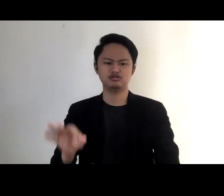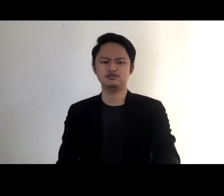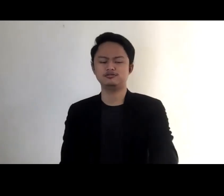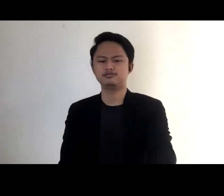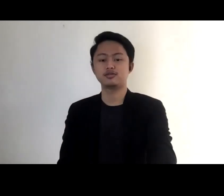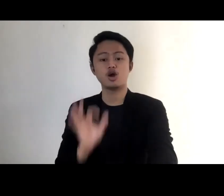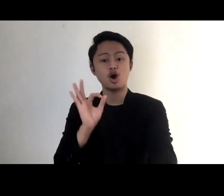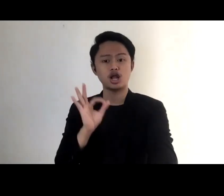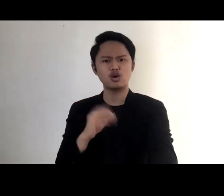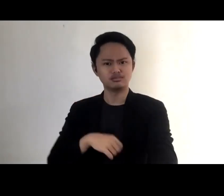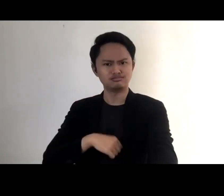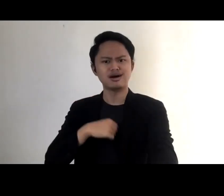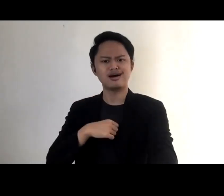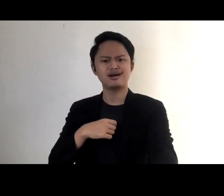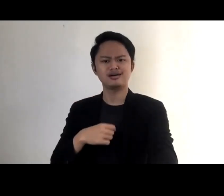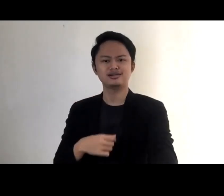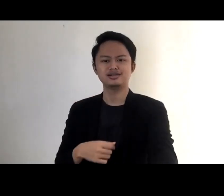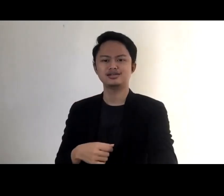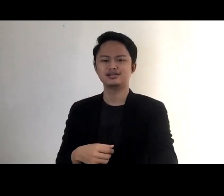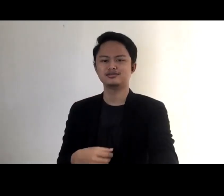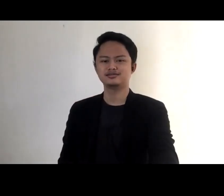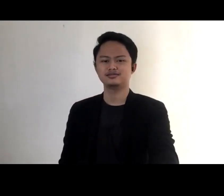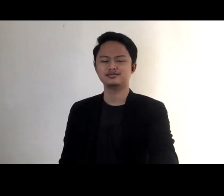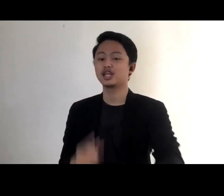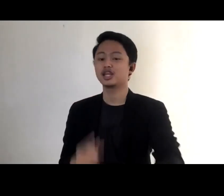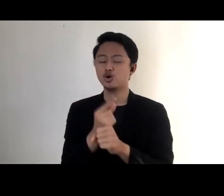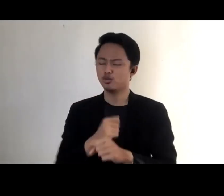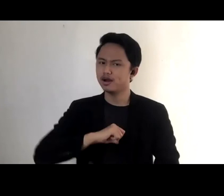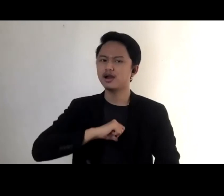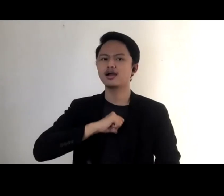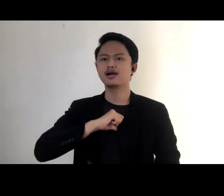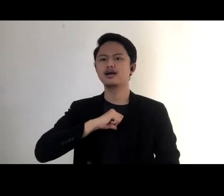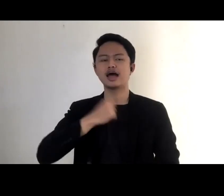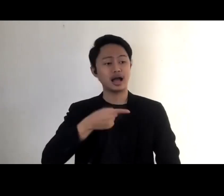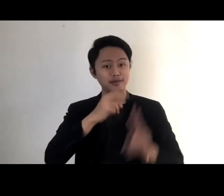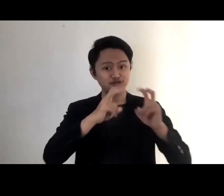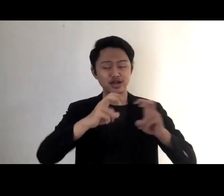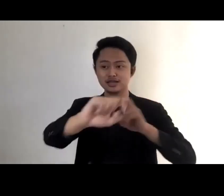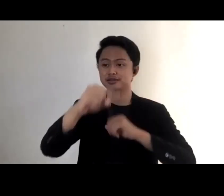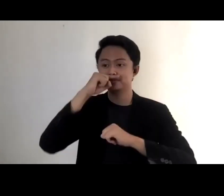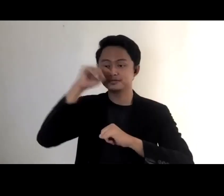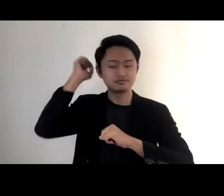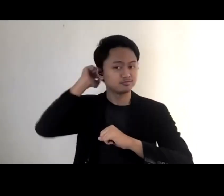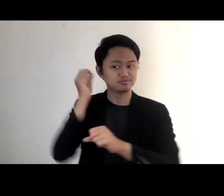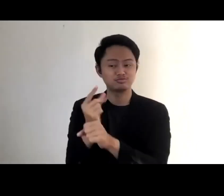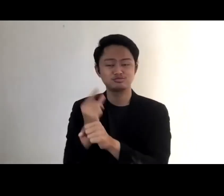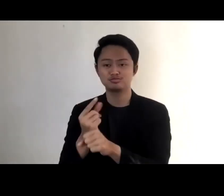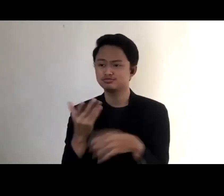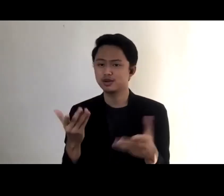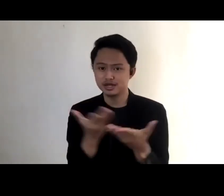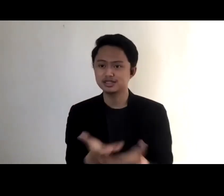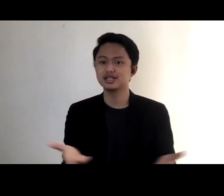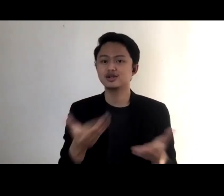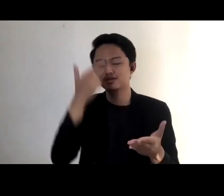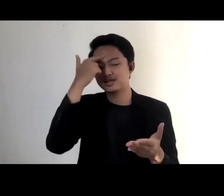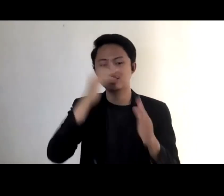bangga, nilai anaknya bagus. Gurunya bangga ketika kami survei, gimana Bu, Bapak Guru dengan kondisi belajar dari